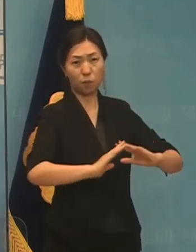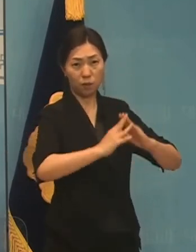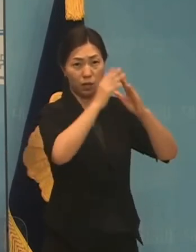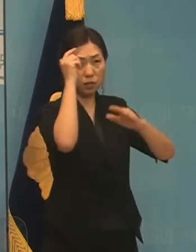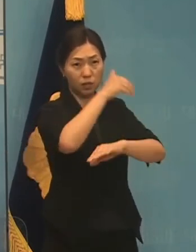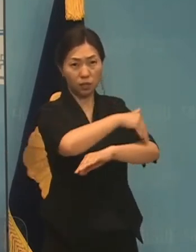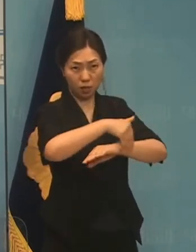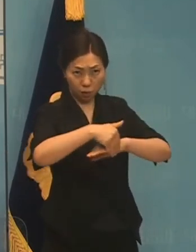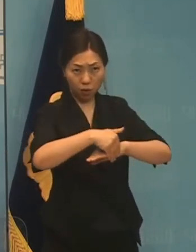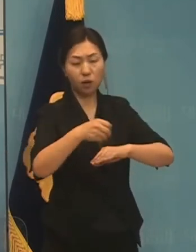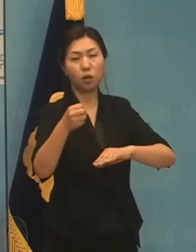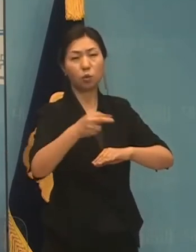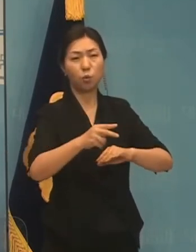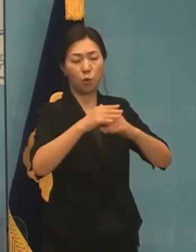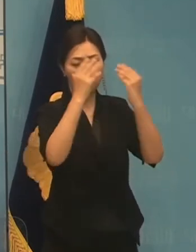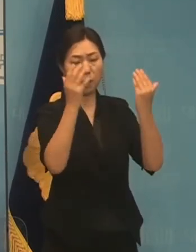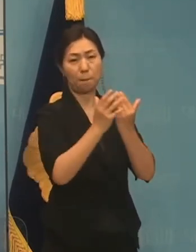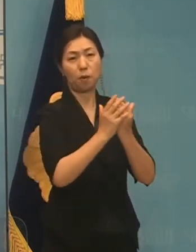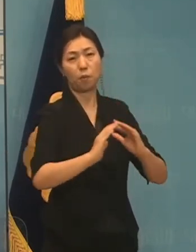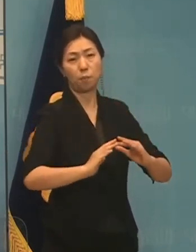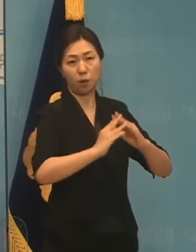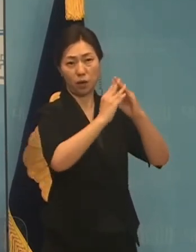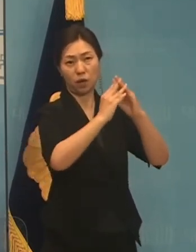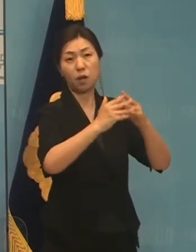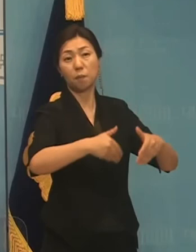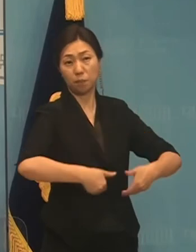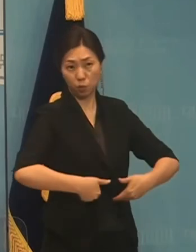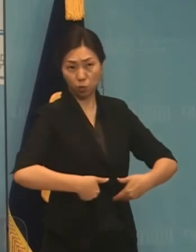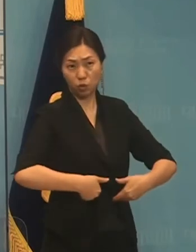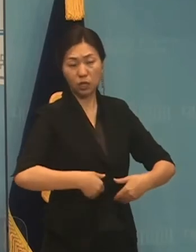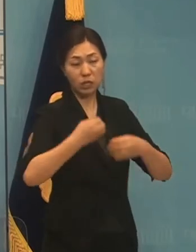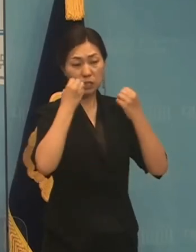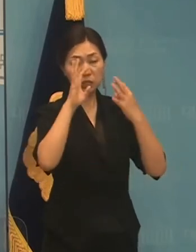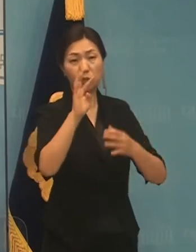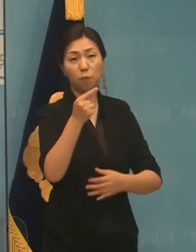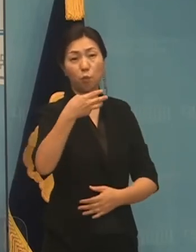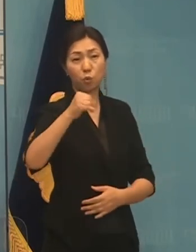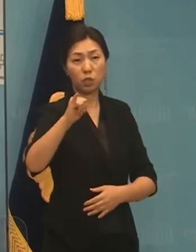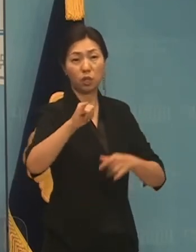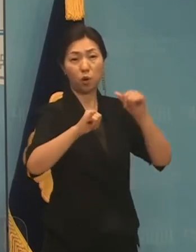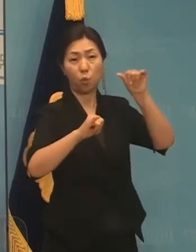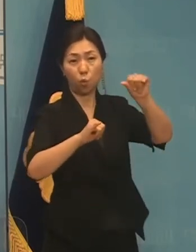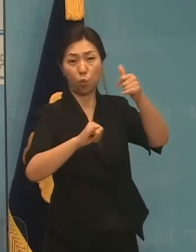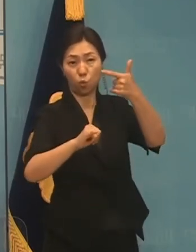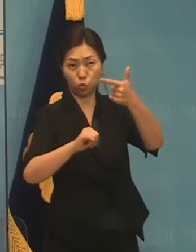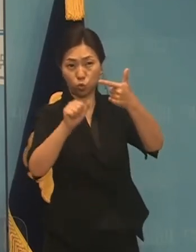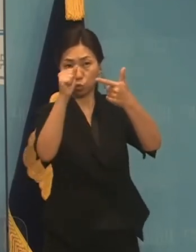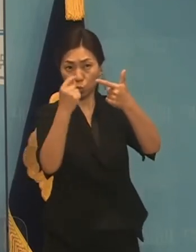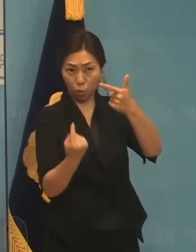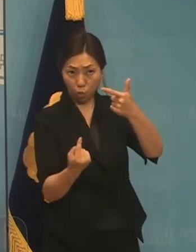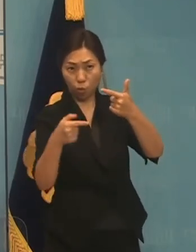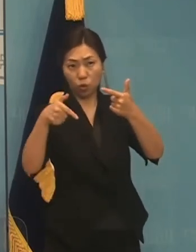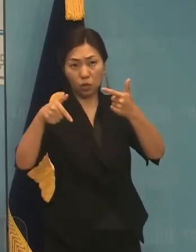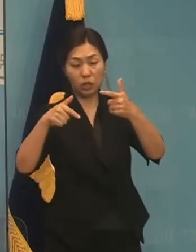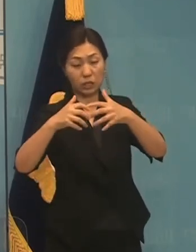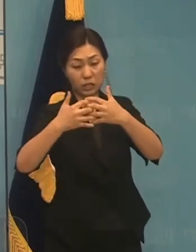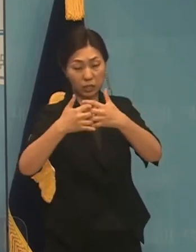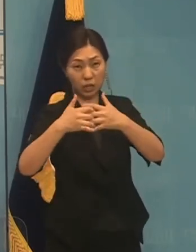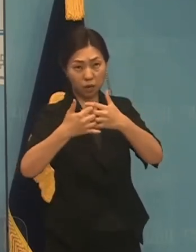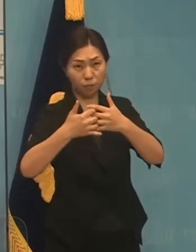곧 완공될 신고리 5, 6호기와 신한울 1, 2호기에